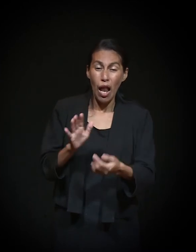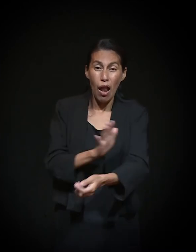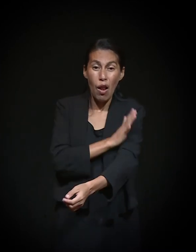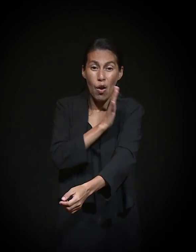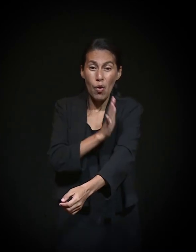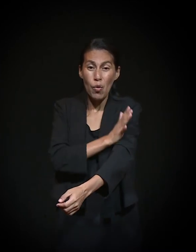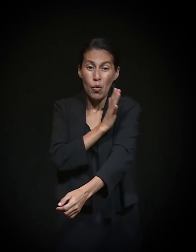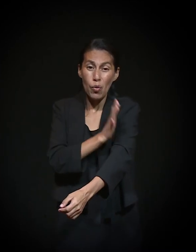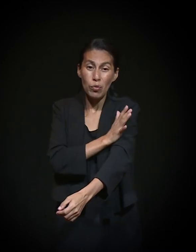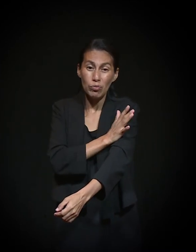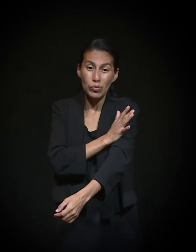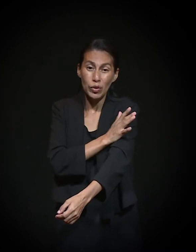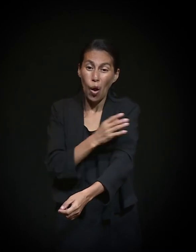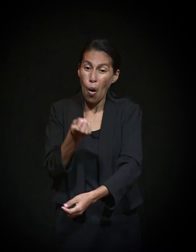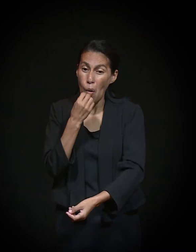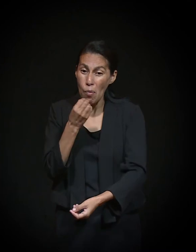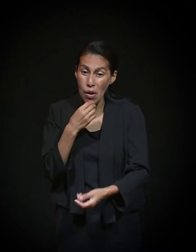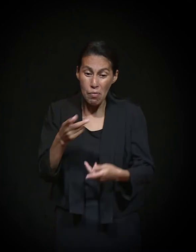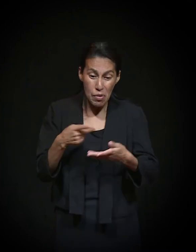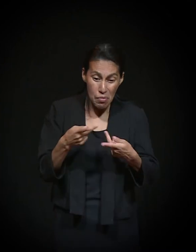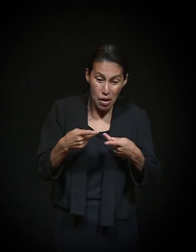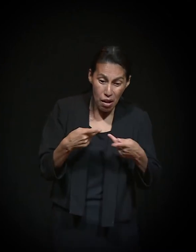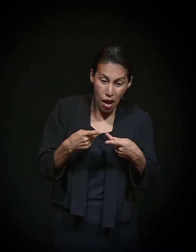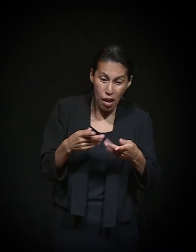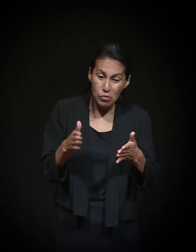eléctricas. Pues no podía ir también.